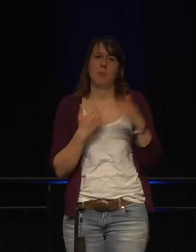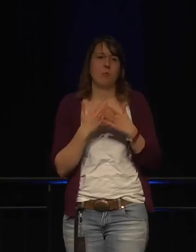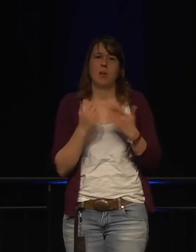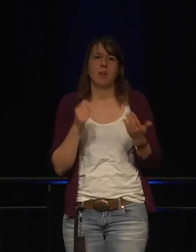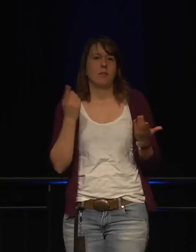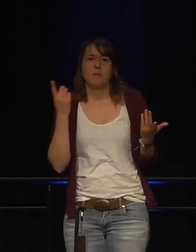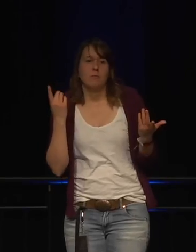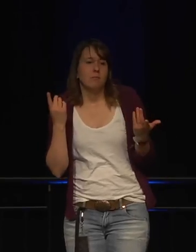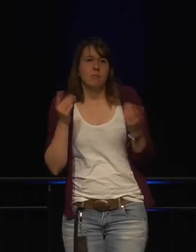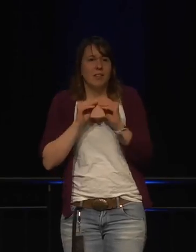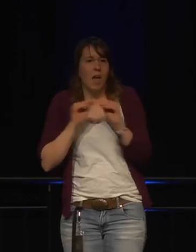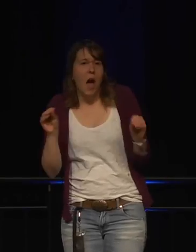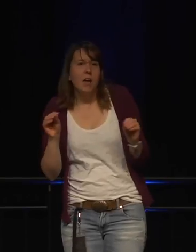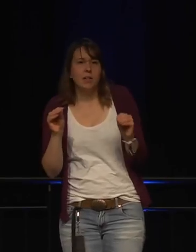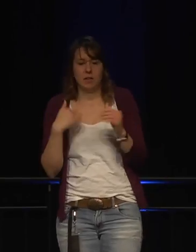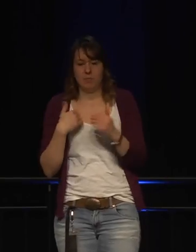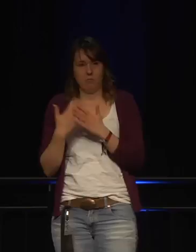Puede